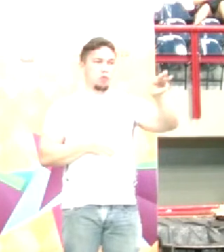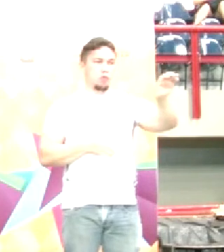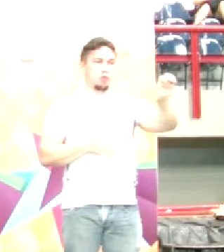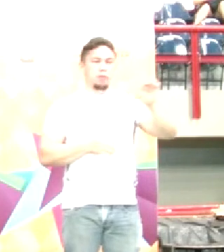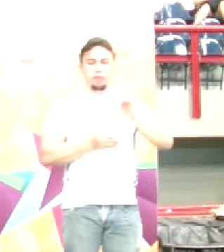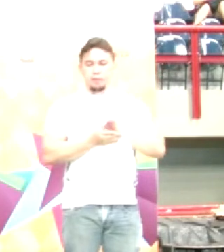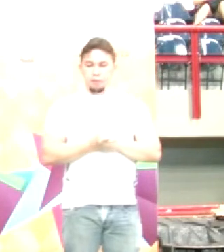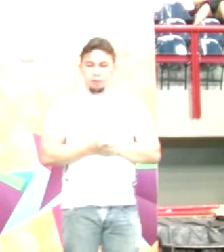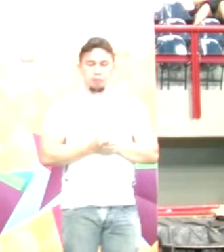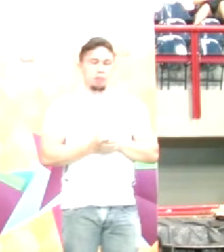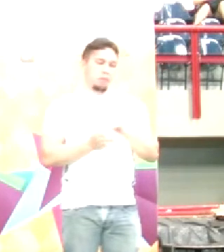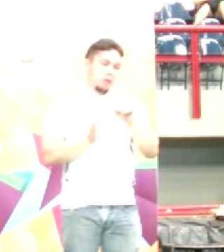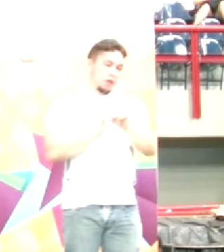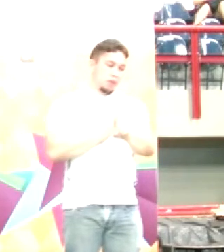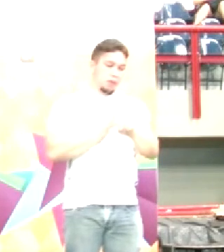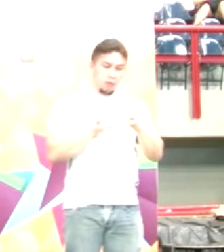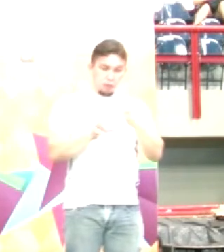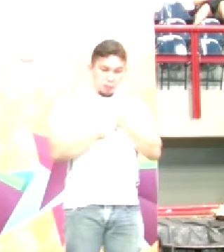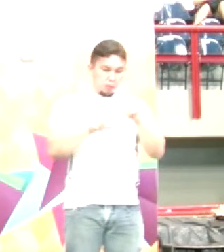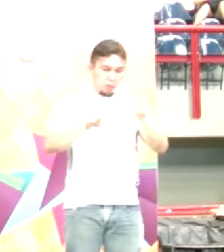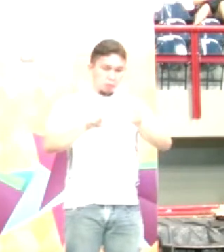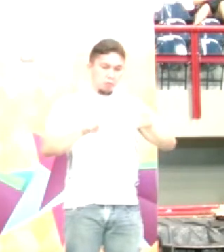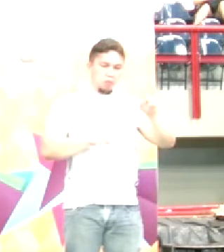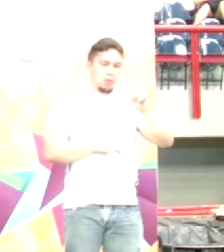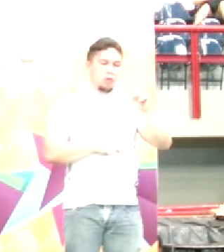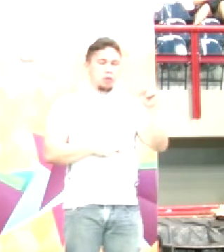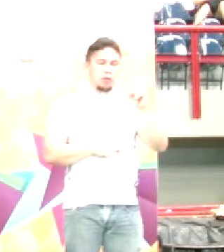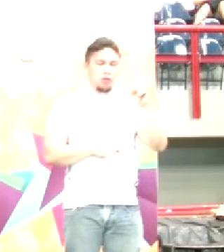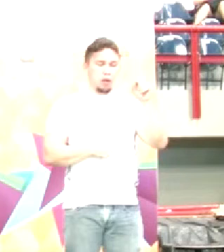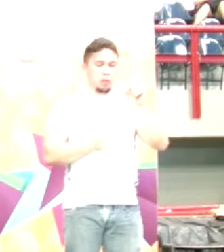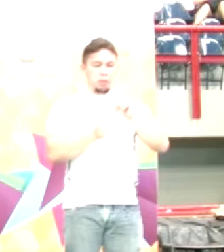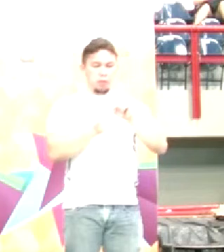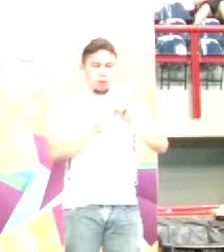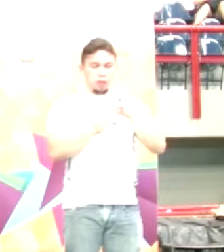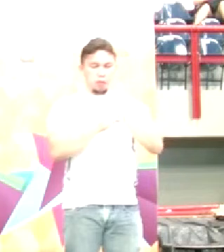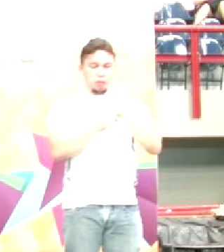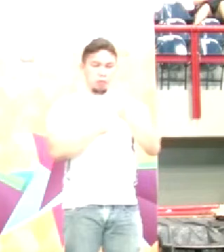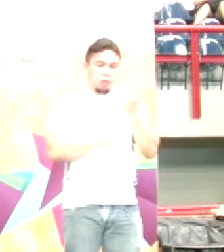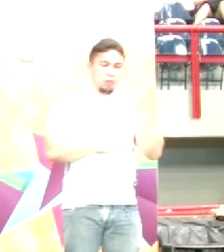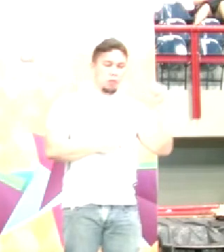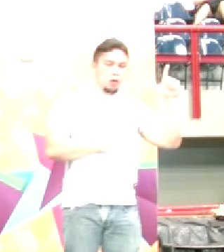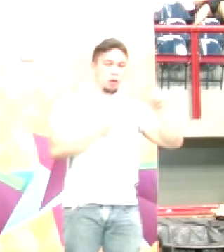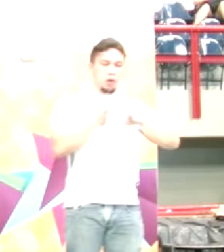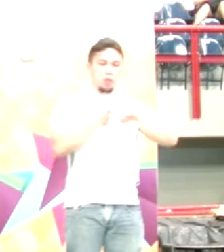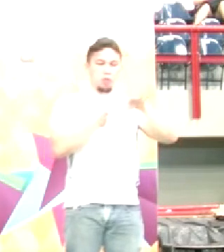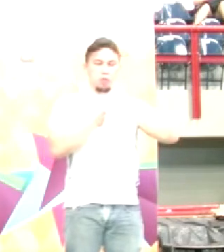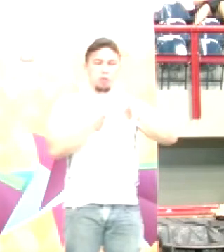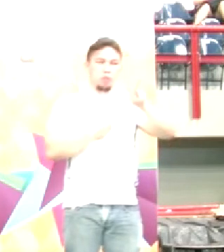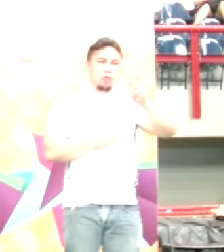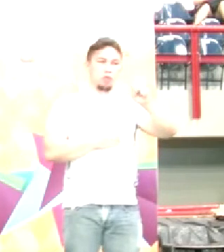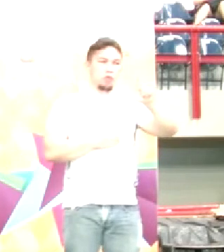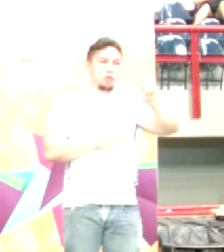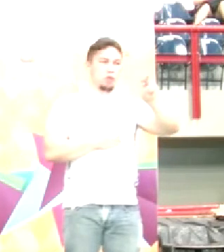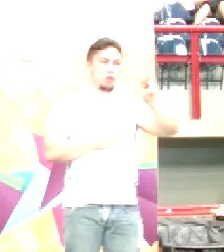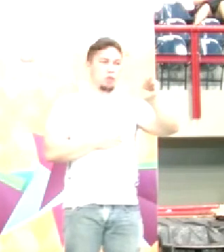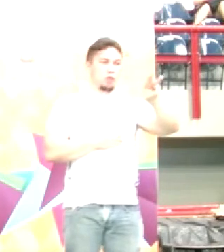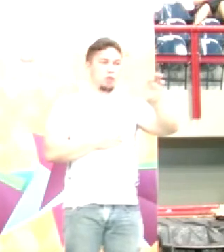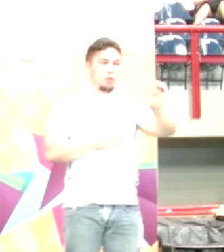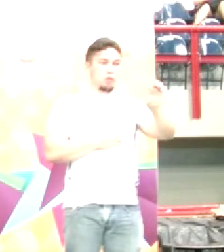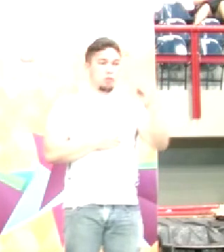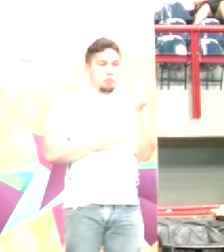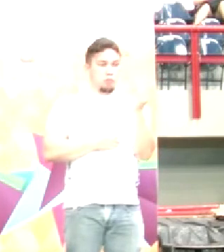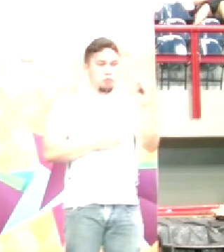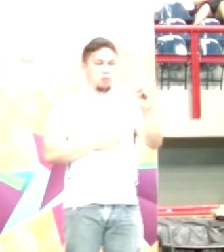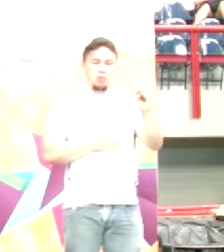volume. Então nessa questão não é para calcular a área. Nessa questão é para você calcular outra coisa, é para você calcular o volume. Não está escrita a